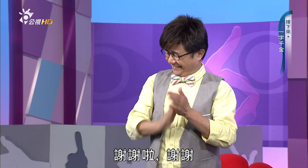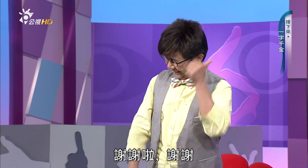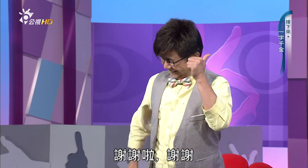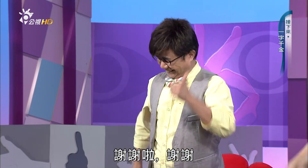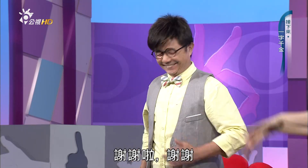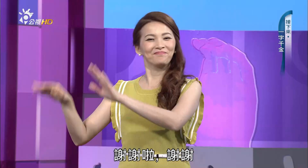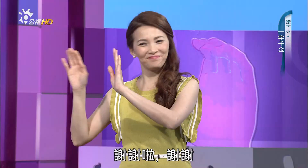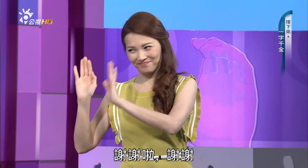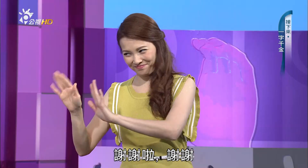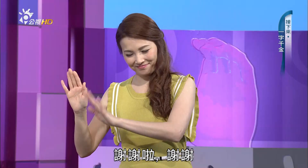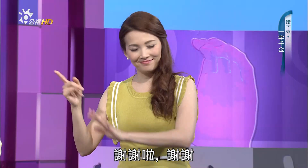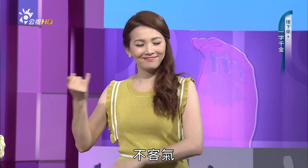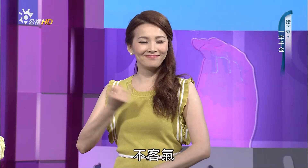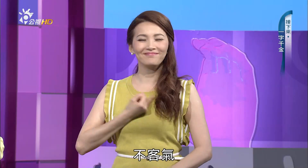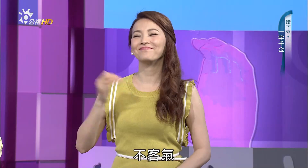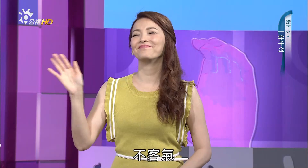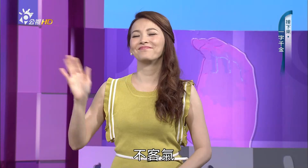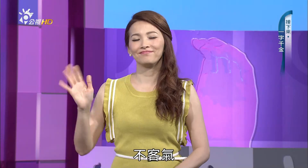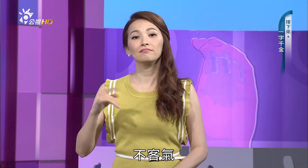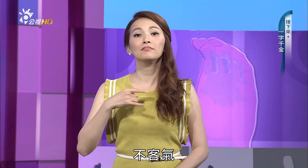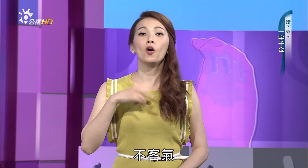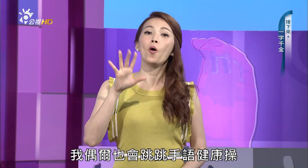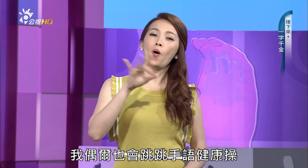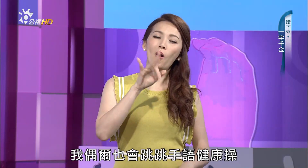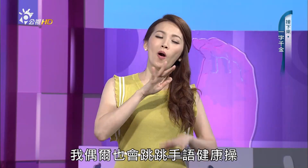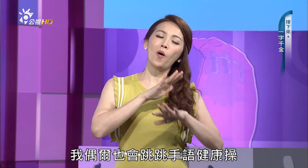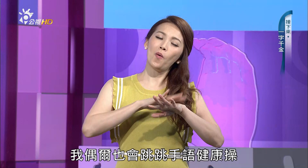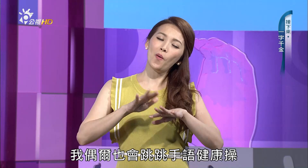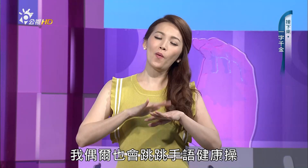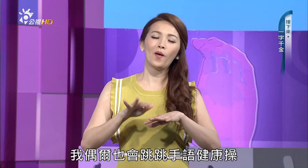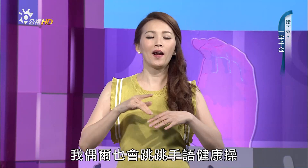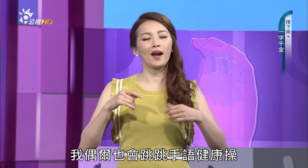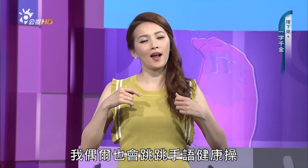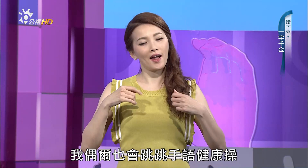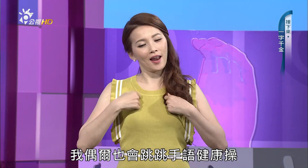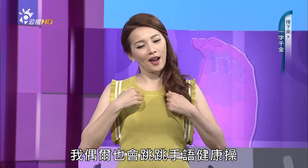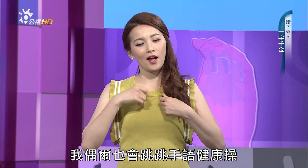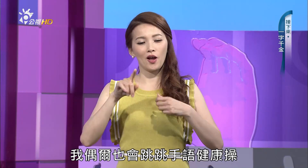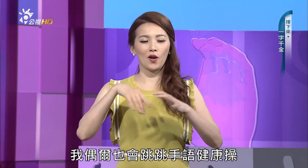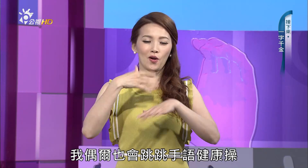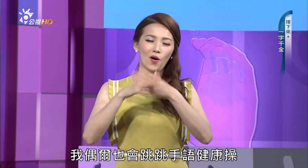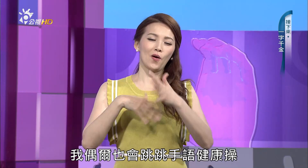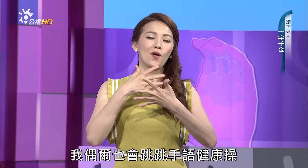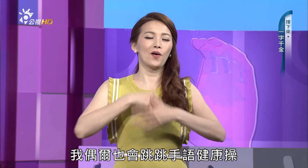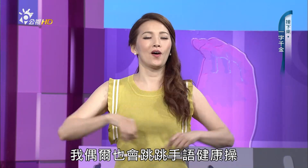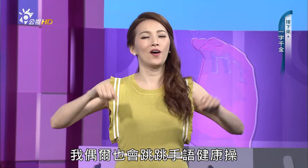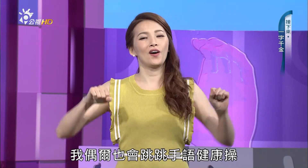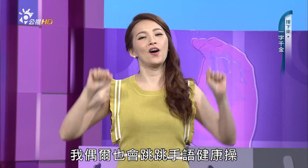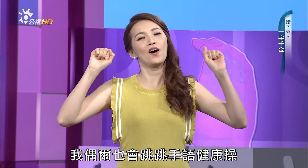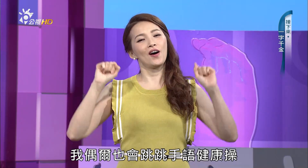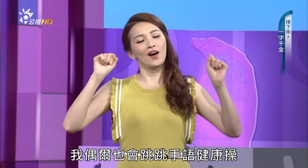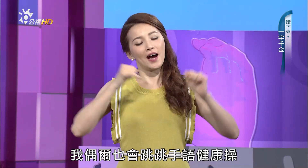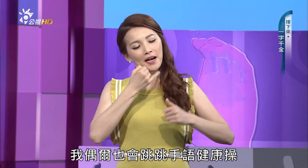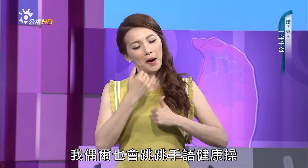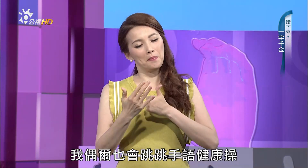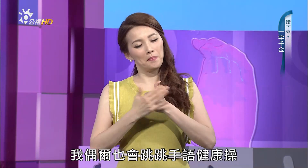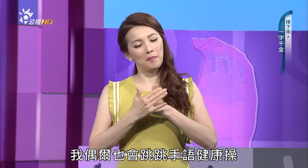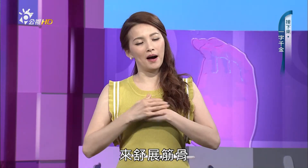啊，谢谢。 哎，不客气。我偶尔啊也会跳跳手语健康操，来